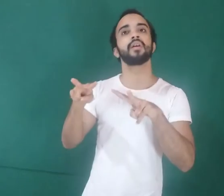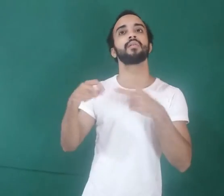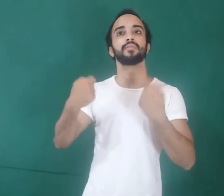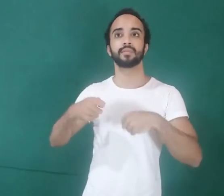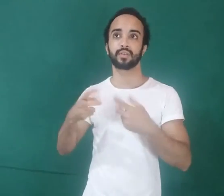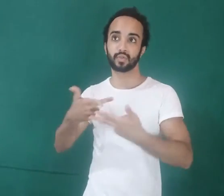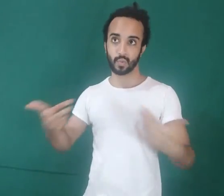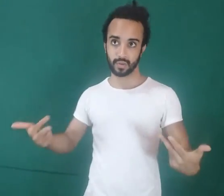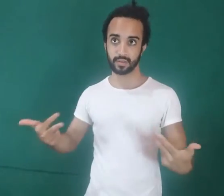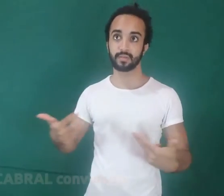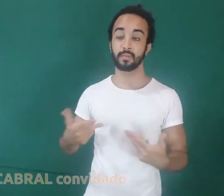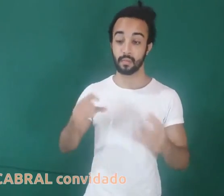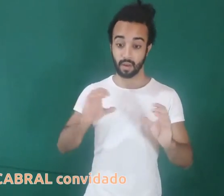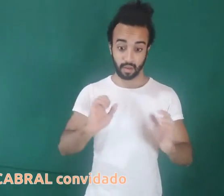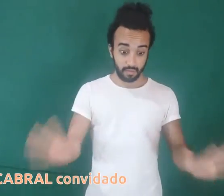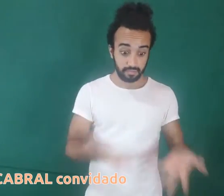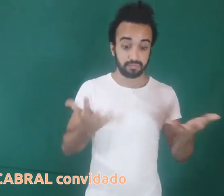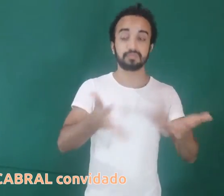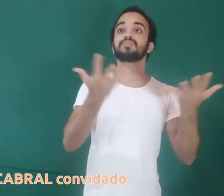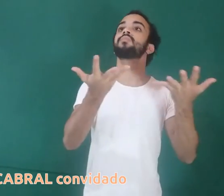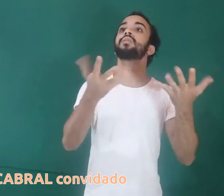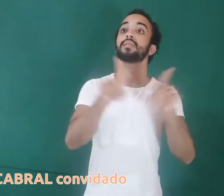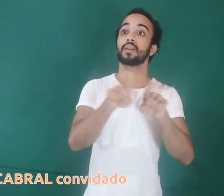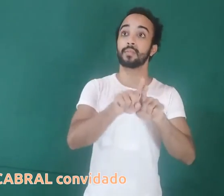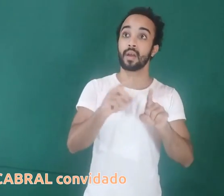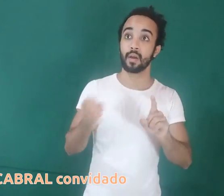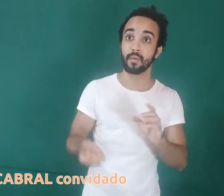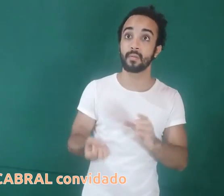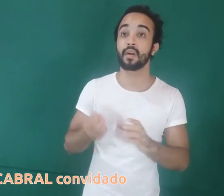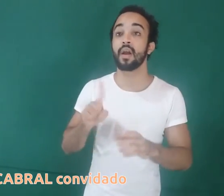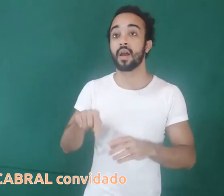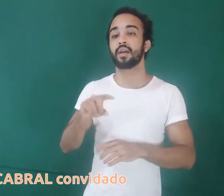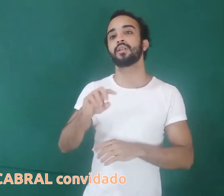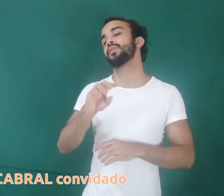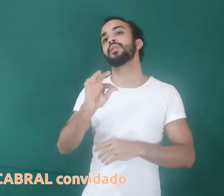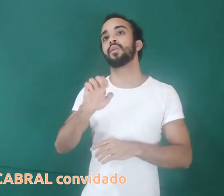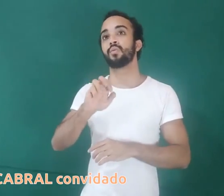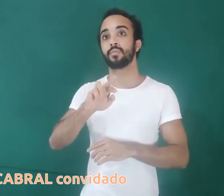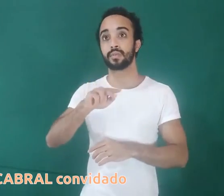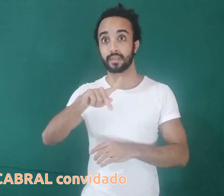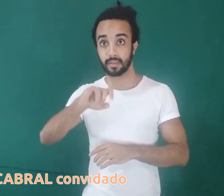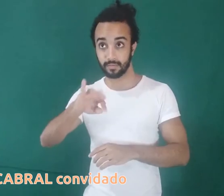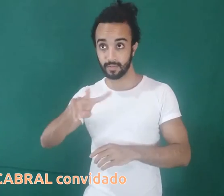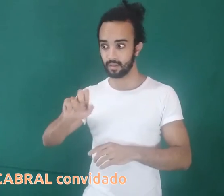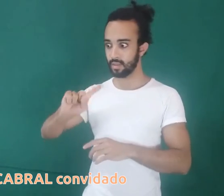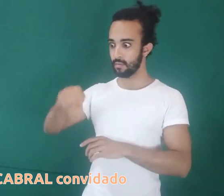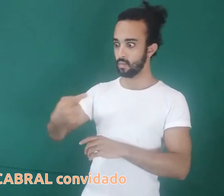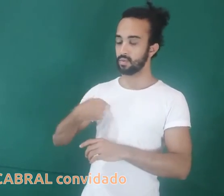Para potencializar a disrupção. Isso, Inclusive, a própria tag disruptiva, daqui a 5 minutos já não é ela, já vai